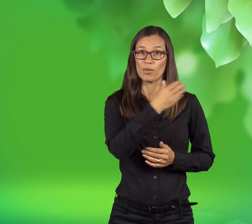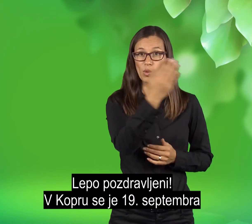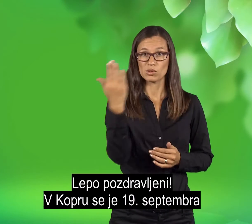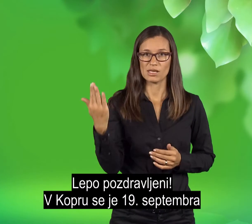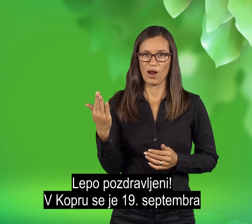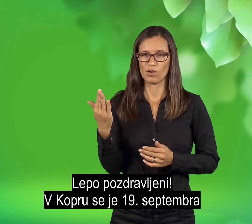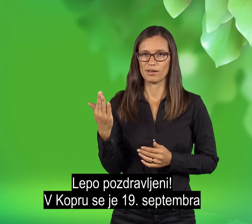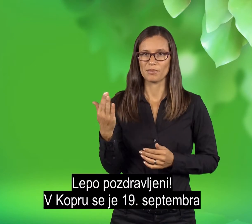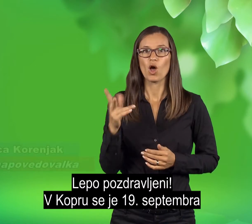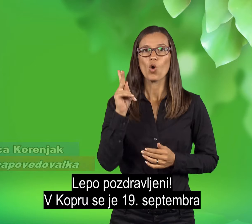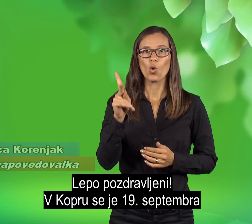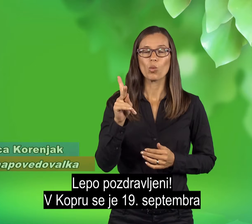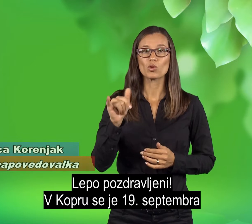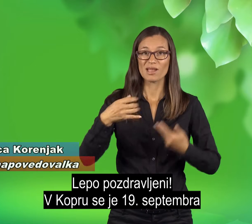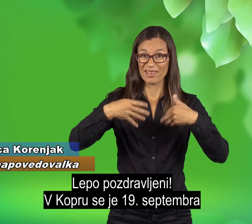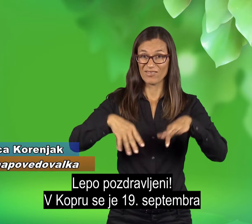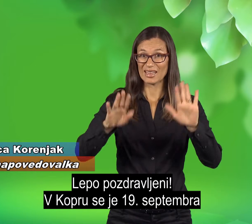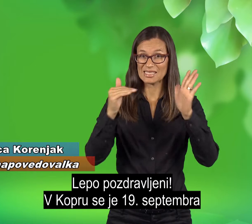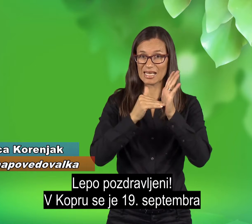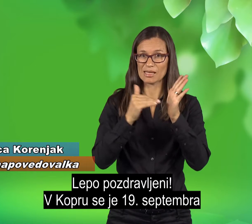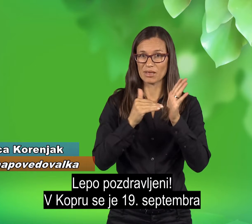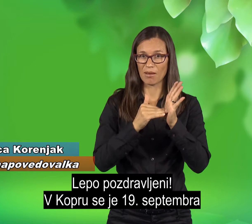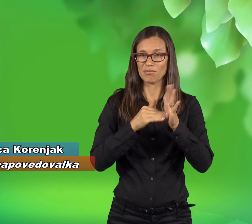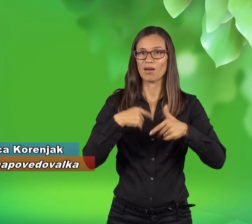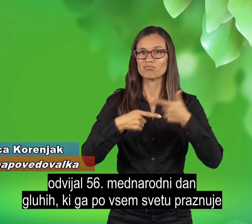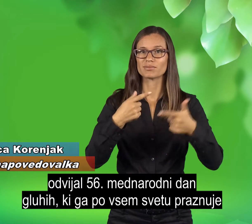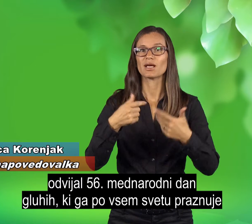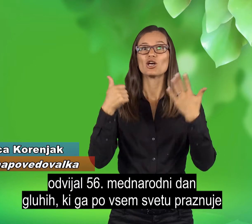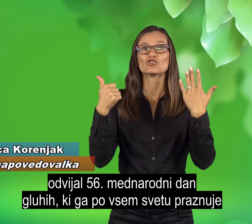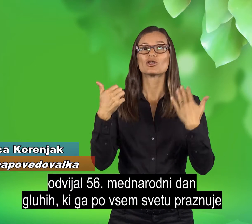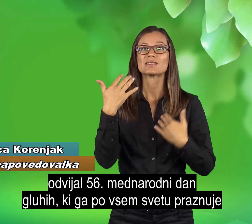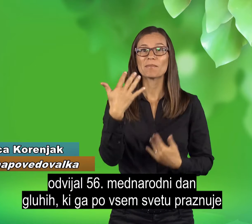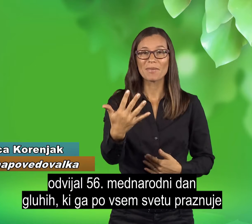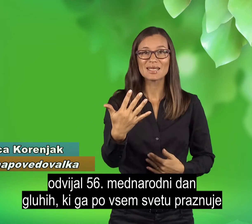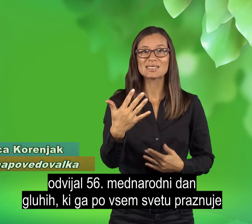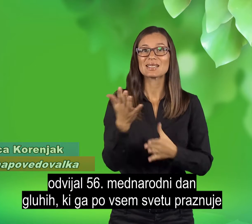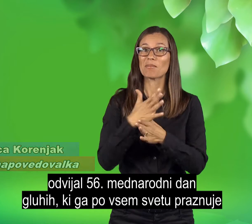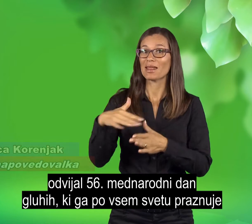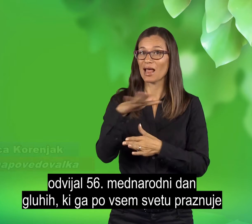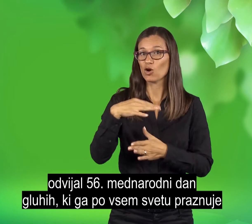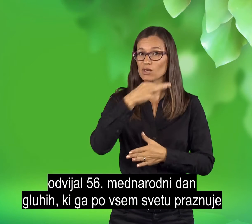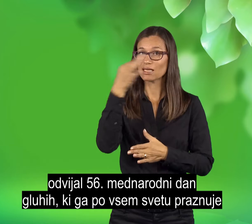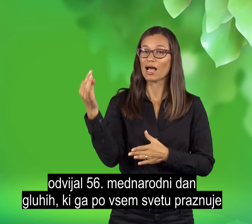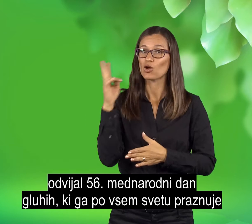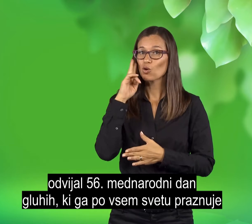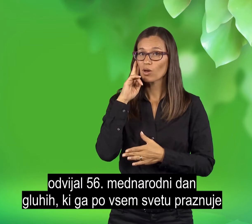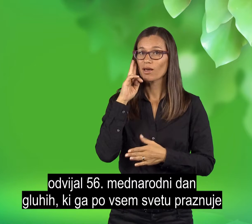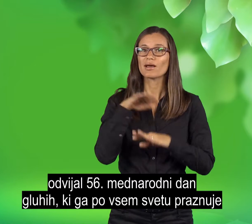Lepo pozdravljeni. V Kopru se je 19. septembra odvijal 56. mednarodni dan gluhih, ki ga po vsem svetu